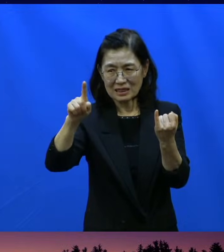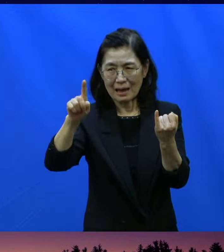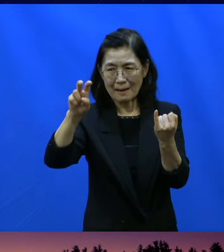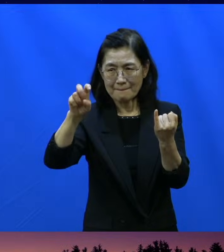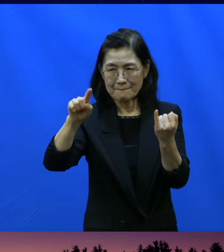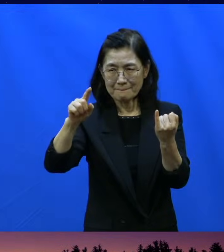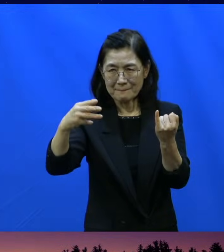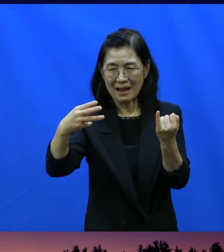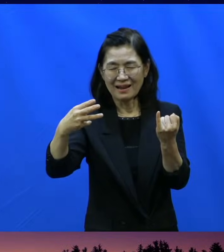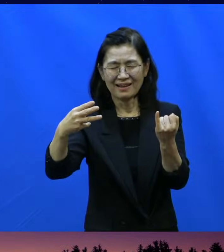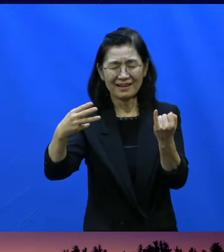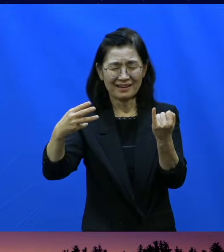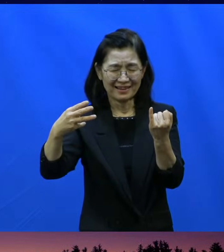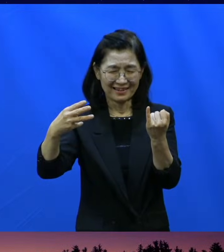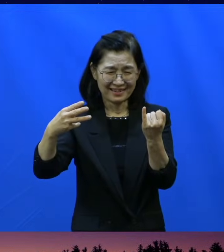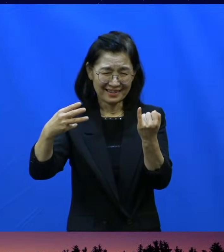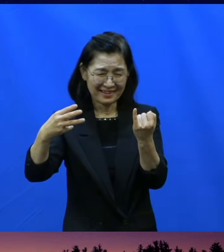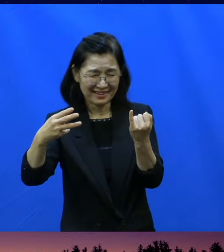다말아 먹을